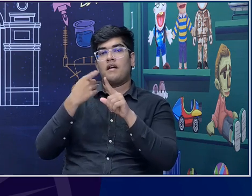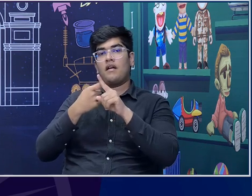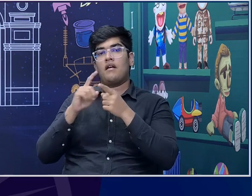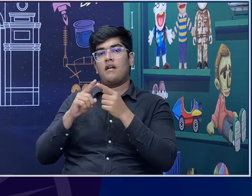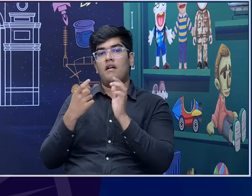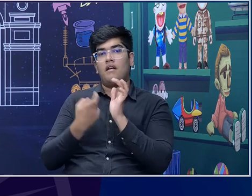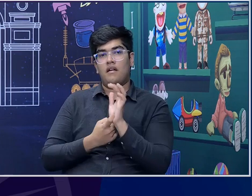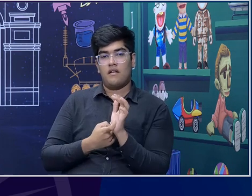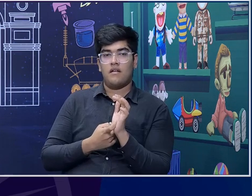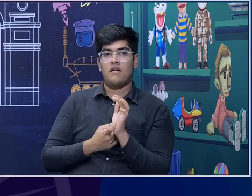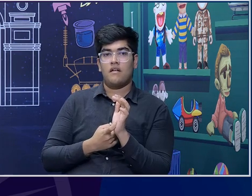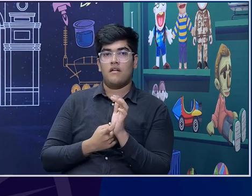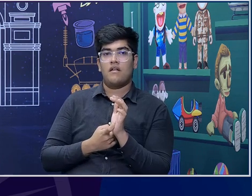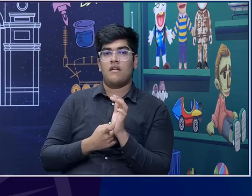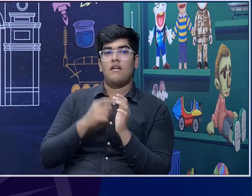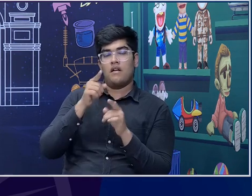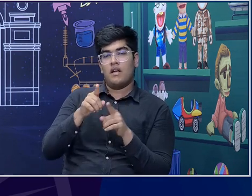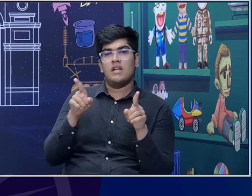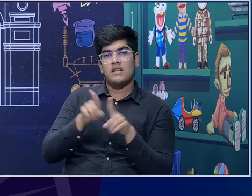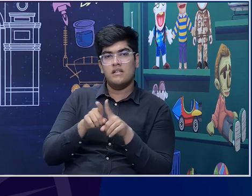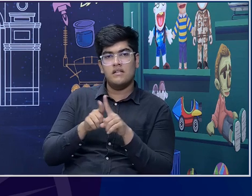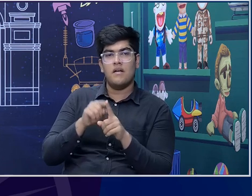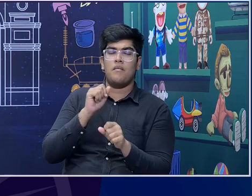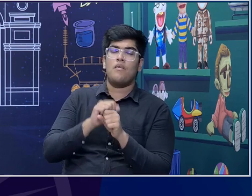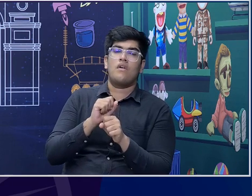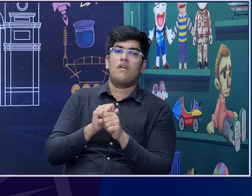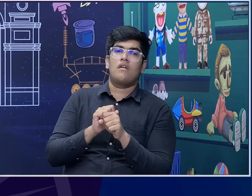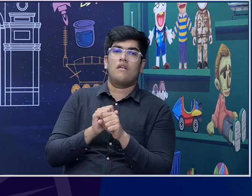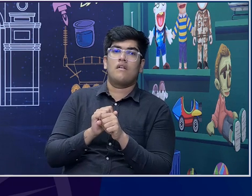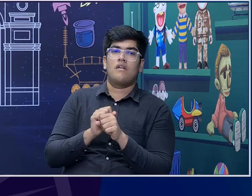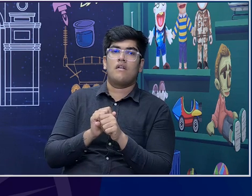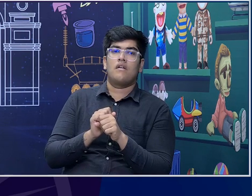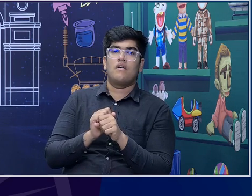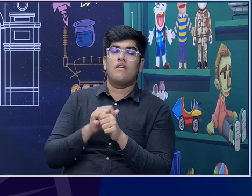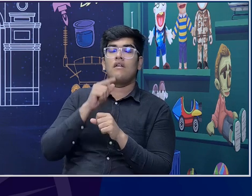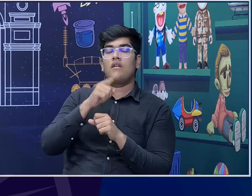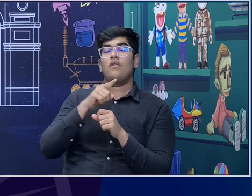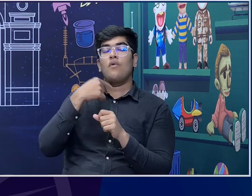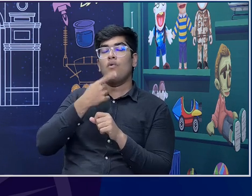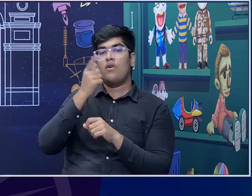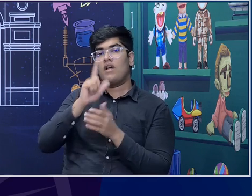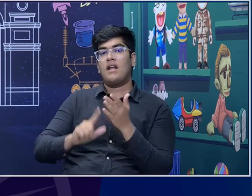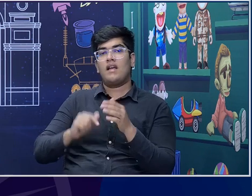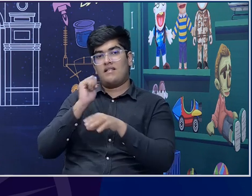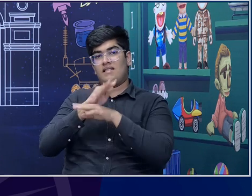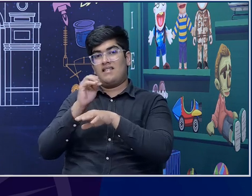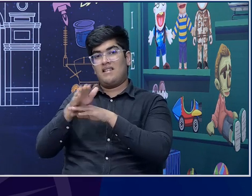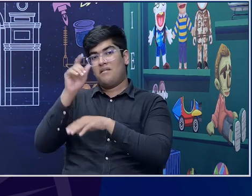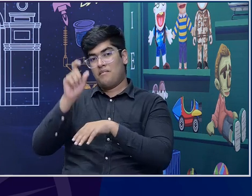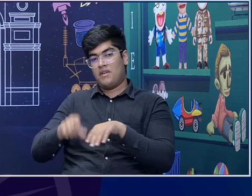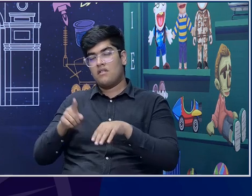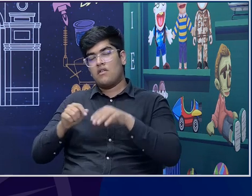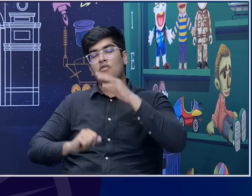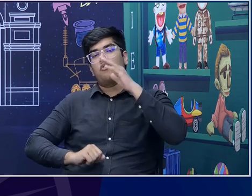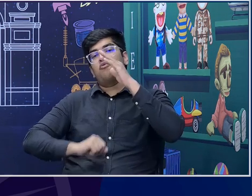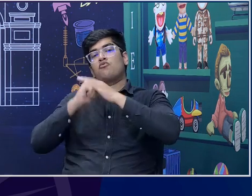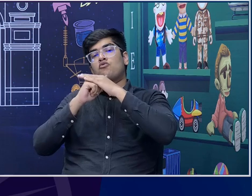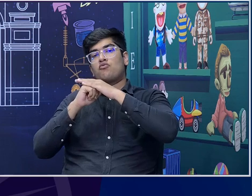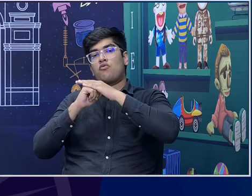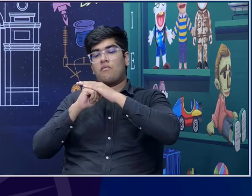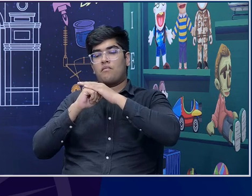पैकर को वही काम करने हैं, डाके में और हमारी जो responsibility होती है न, कि हमें ये काम